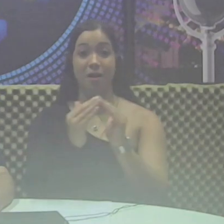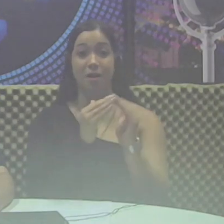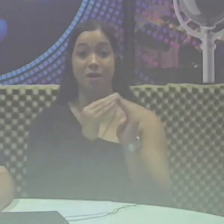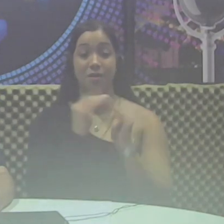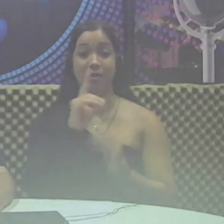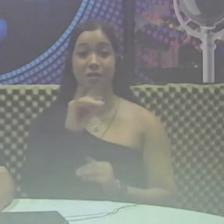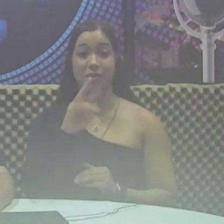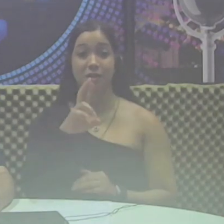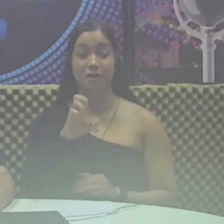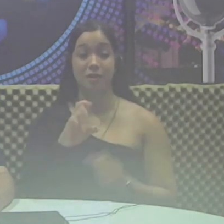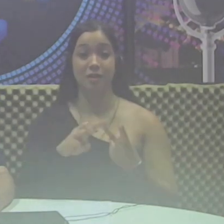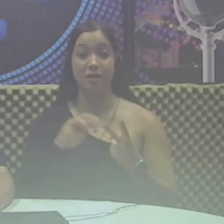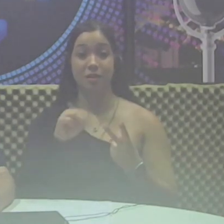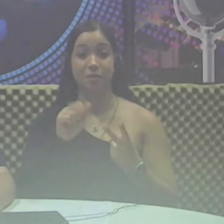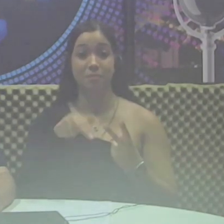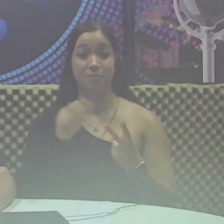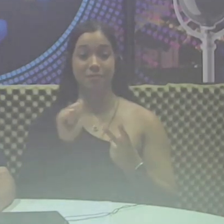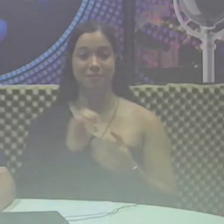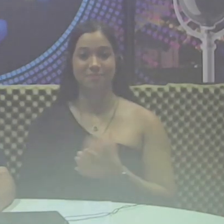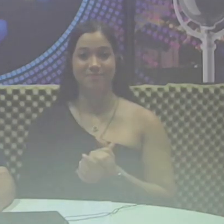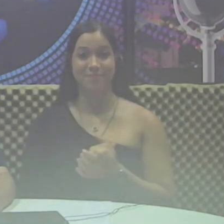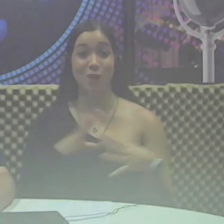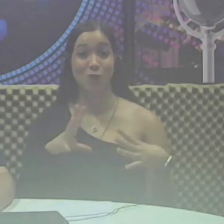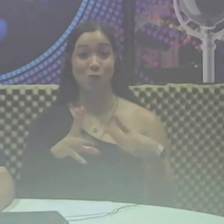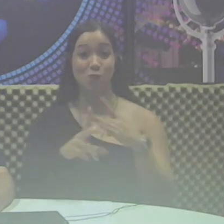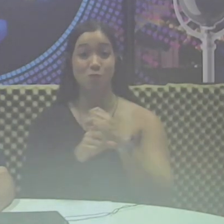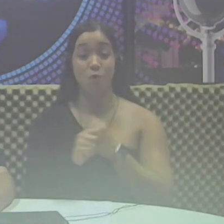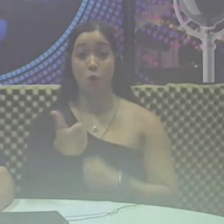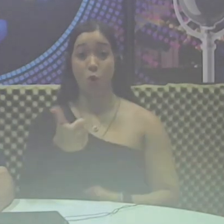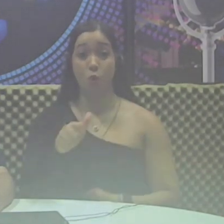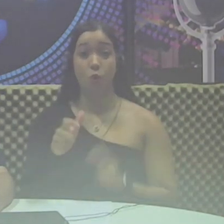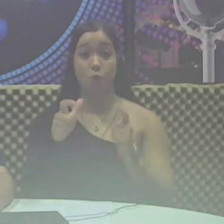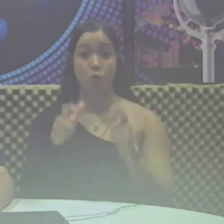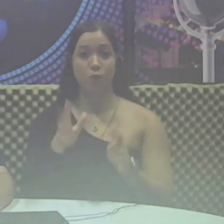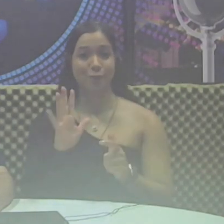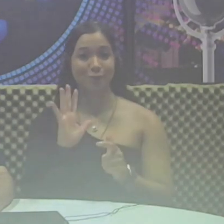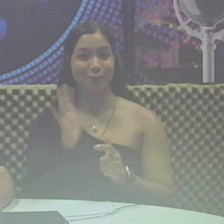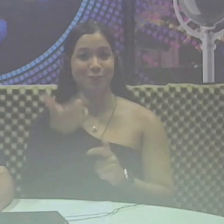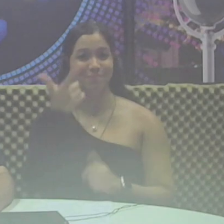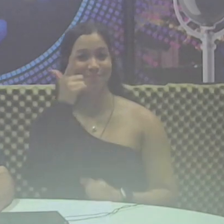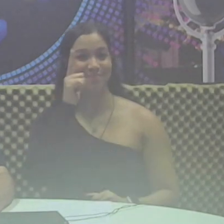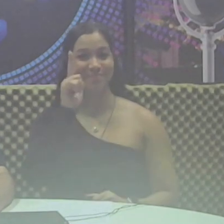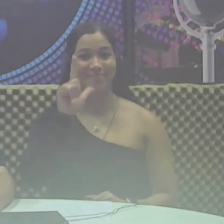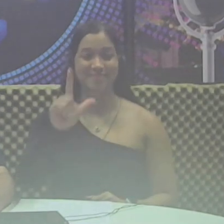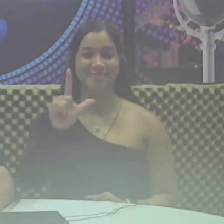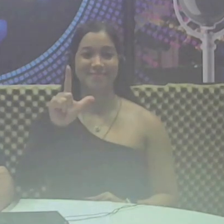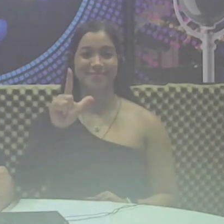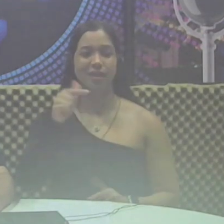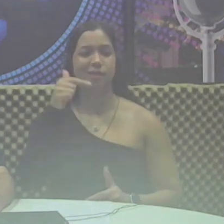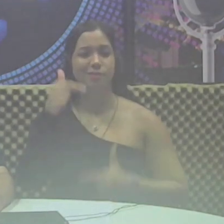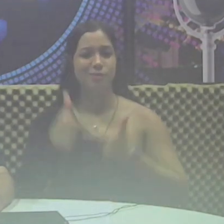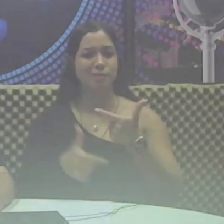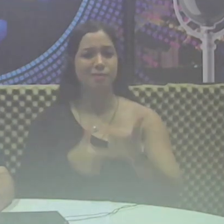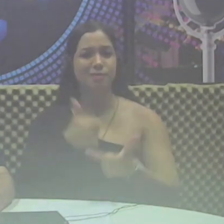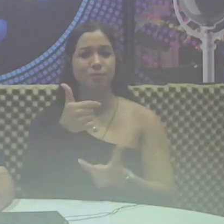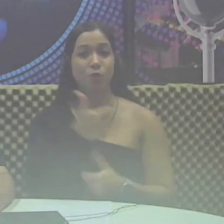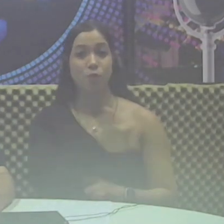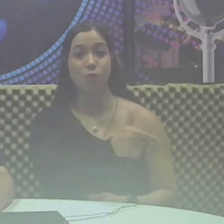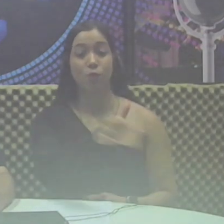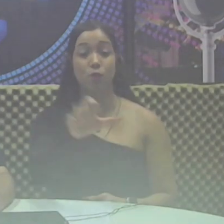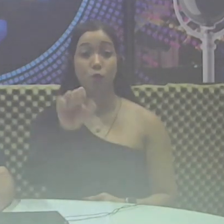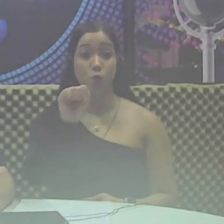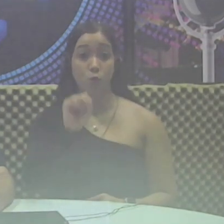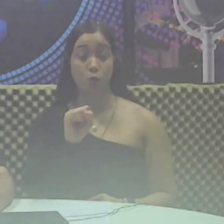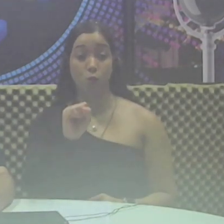Zaire Resende e Maná. Desse total, 11 pontos já foram assistidos e os serviços em outros 8